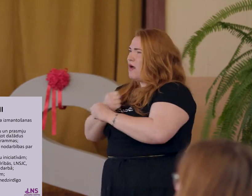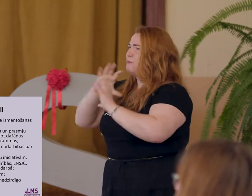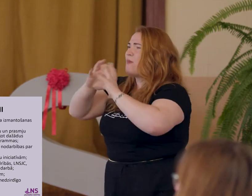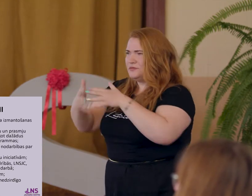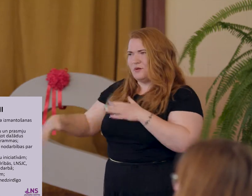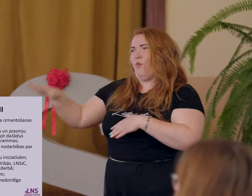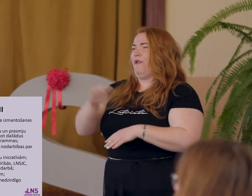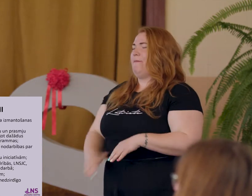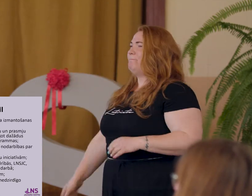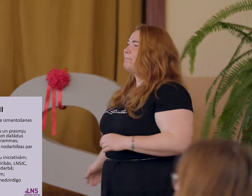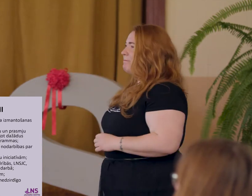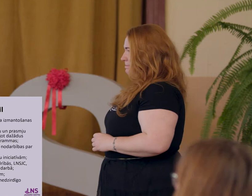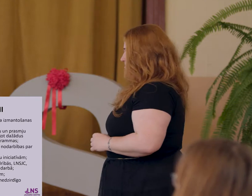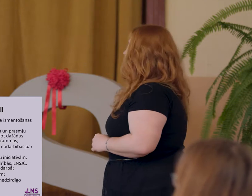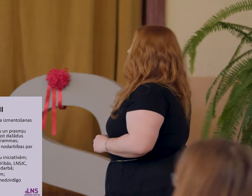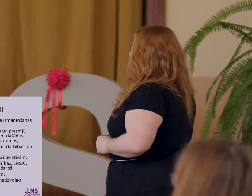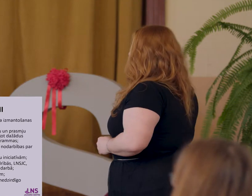Eiropā esam braukuši, un arī pasaulē.